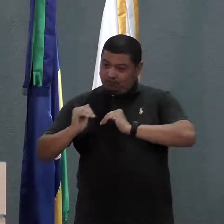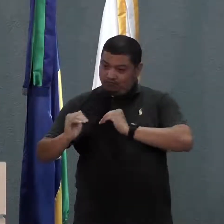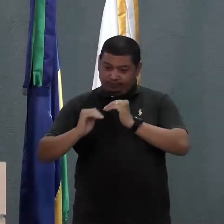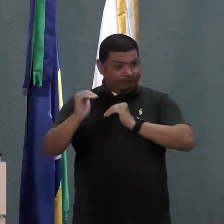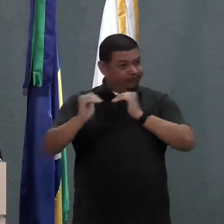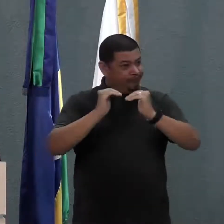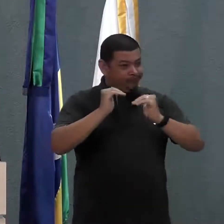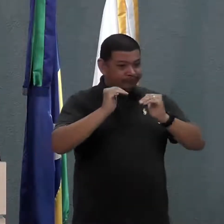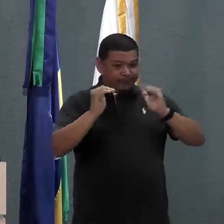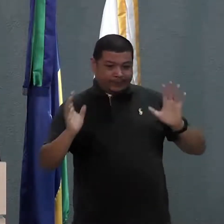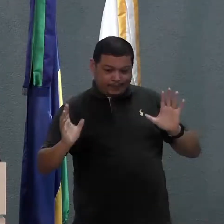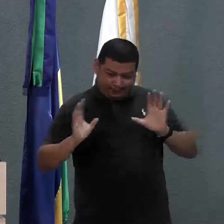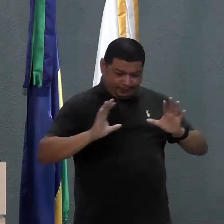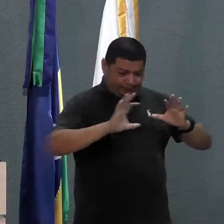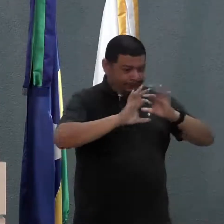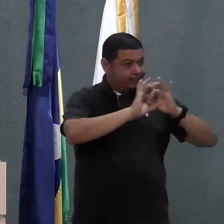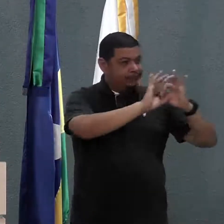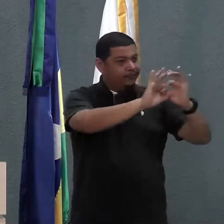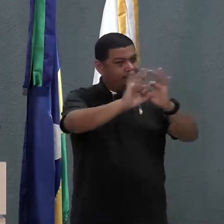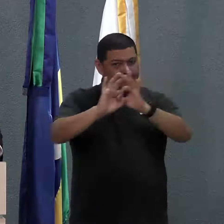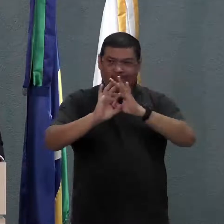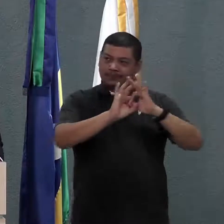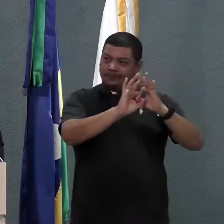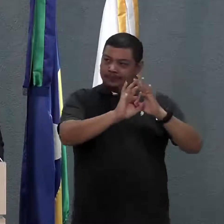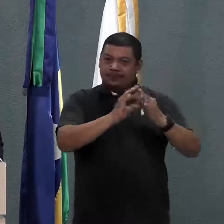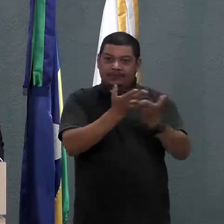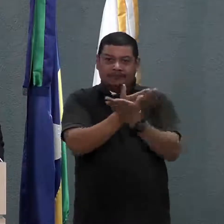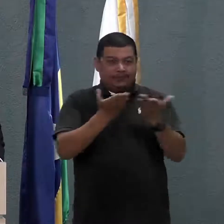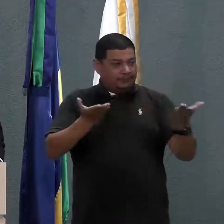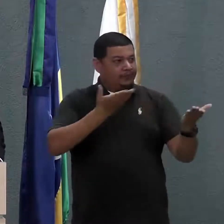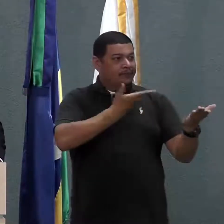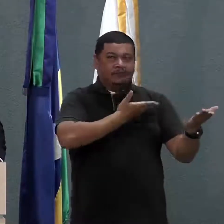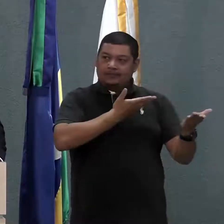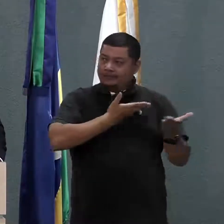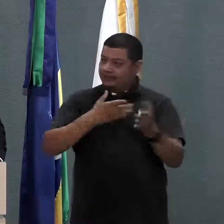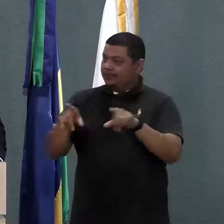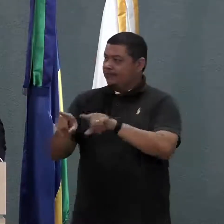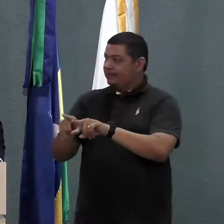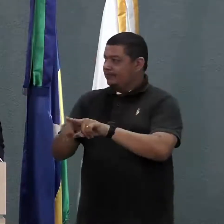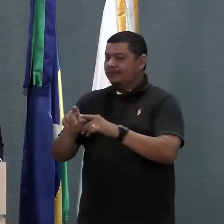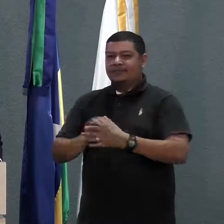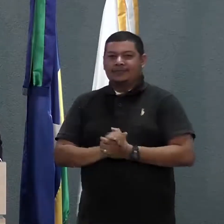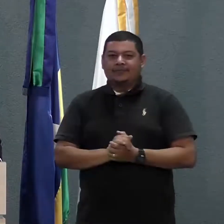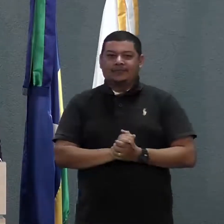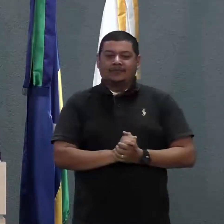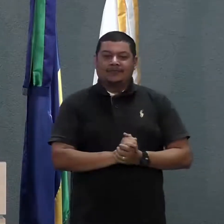um relacionamento não só institucional, mas também alguns com vínculos de amizade, enfim.